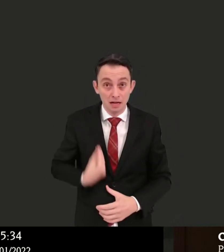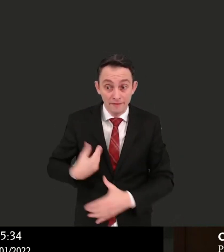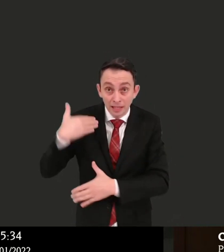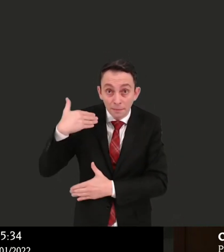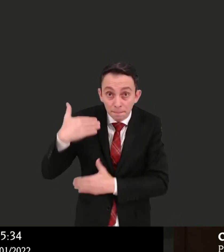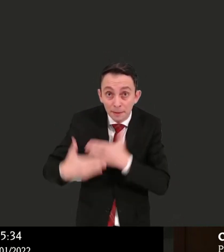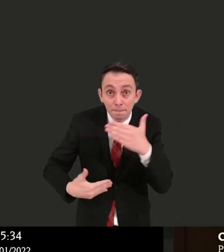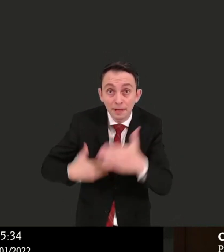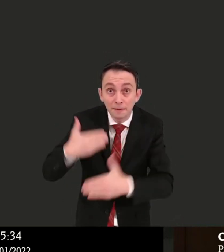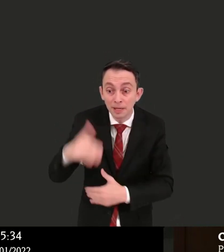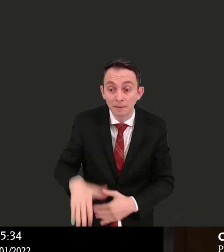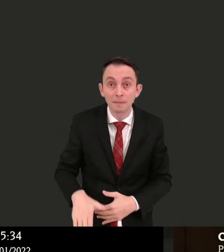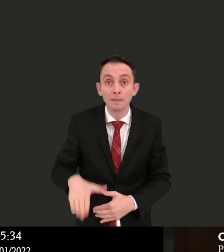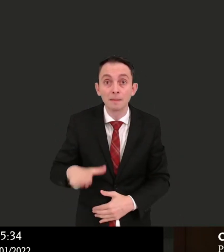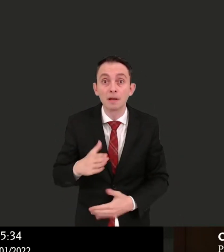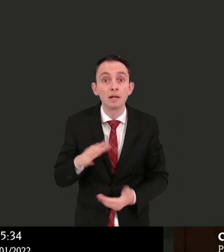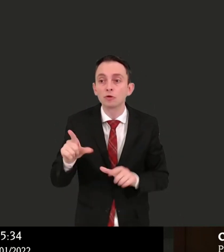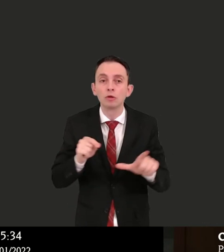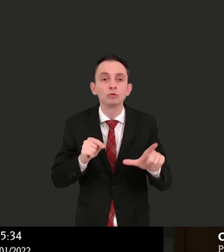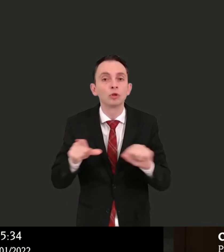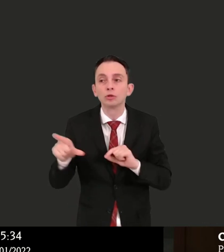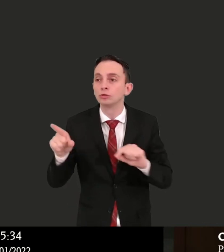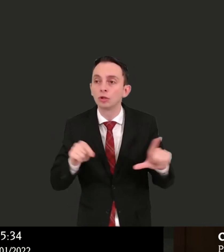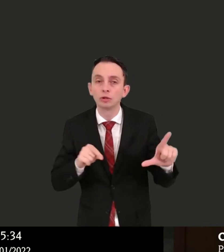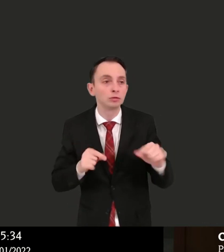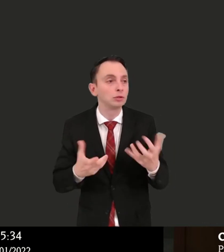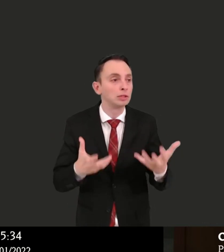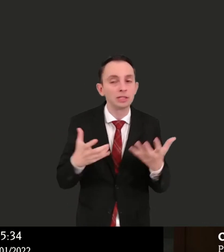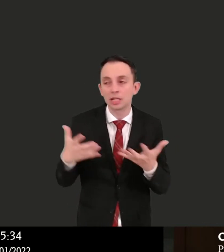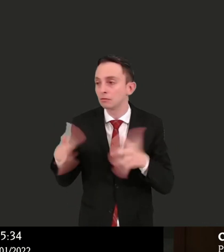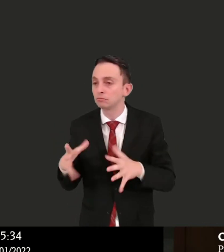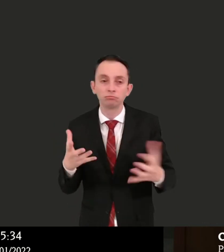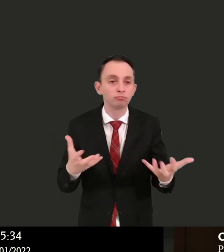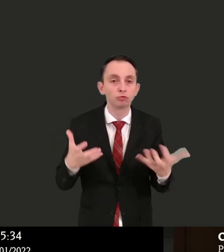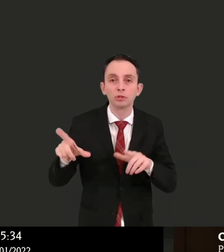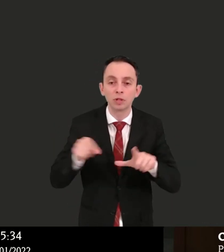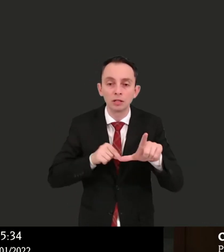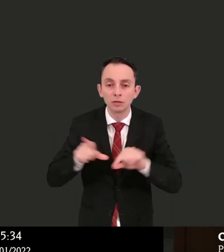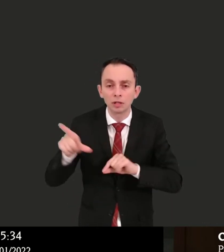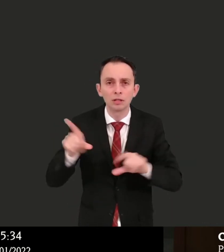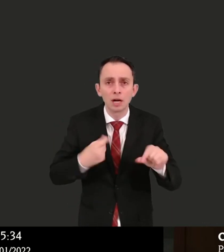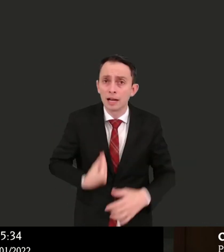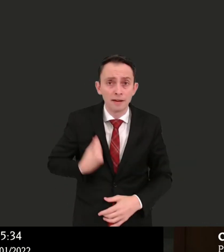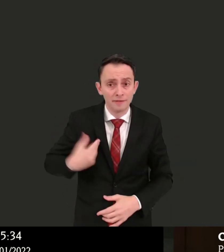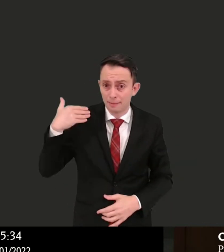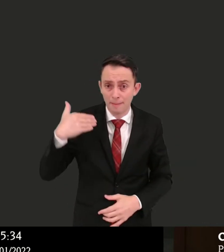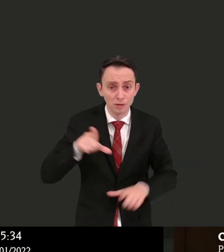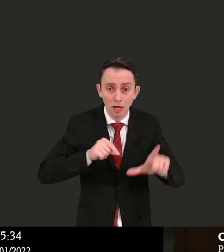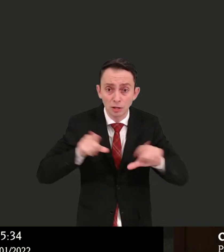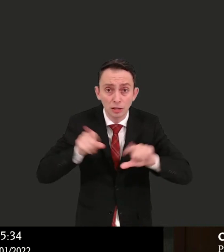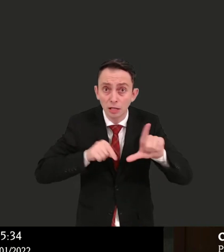escolhas até que nosso tempo acabe. Até que o Senhor diga, cessou seu